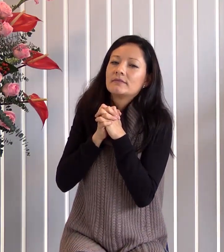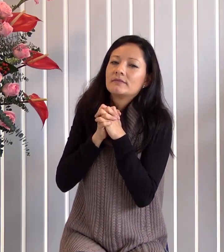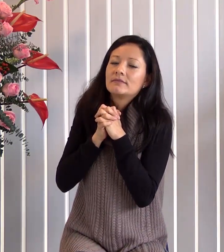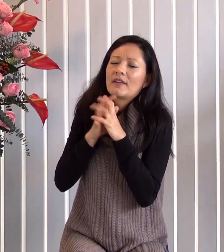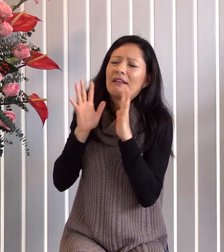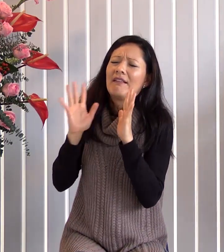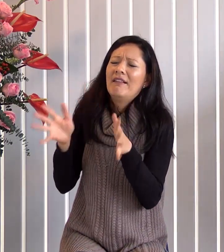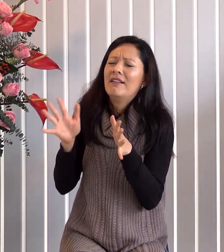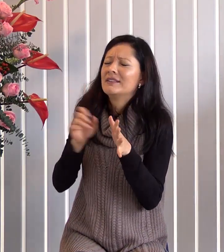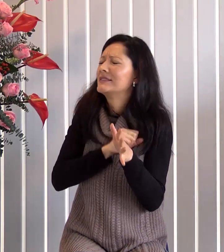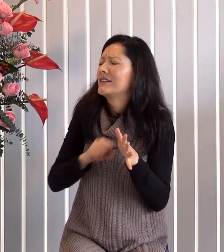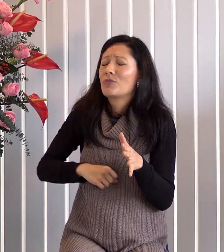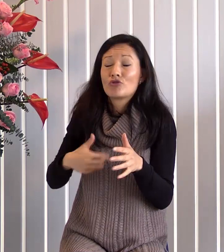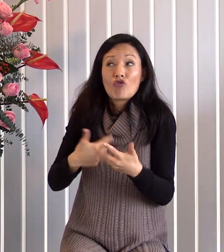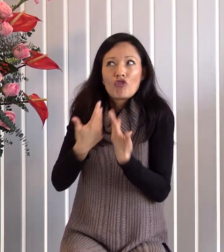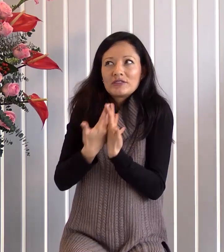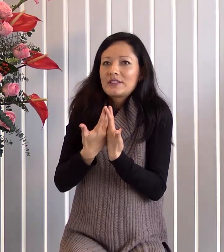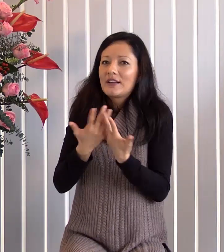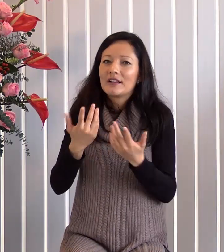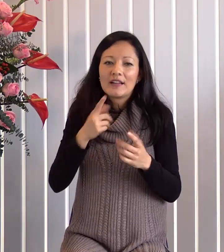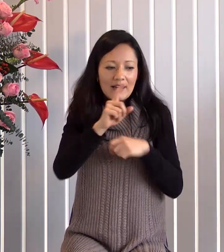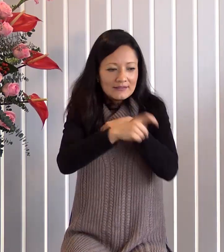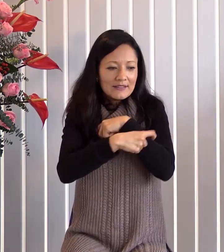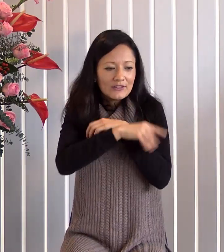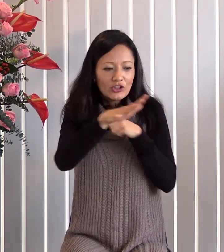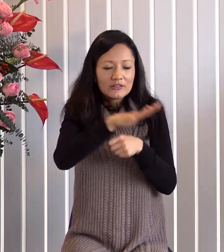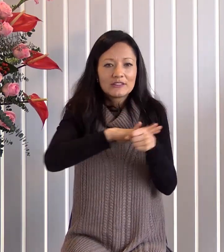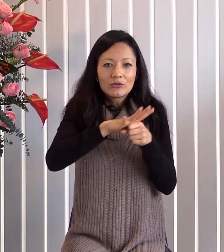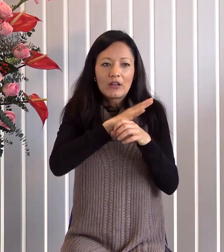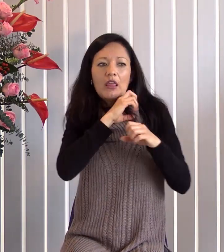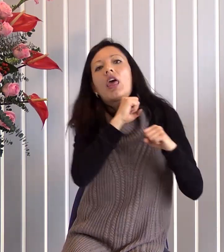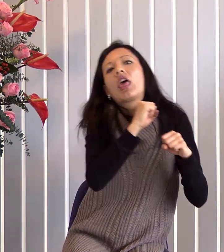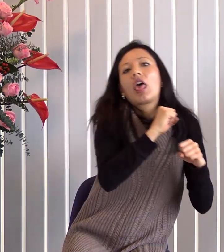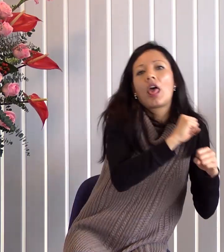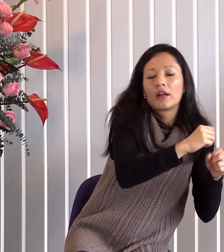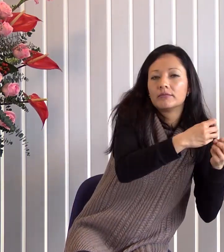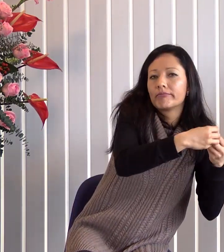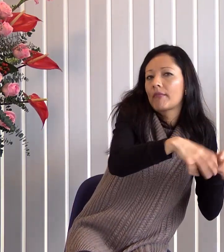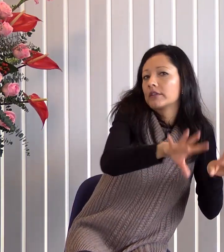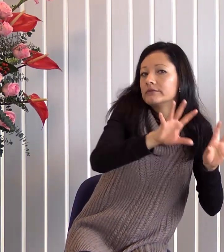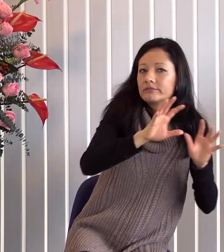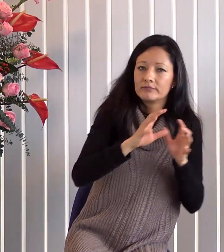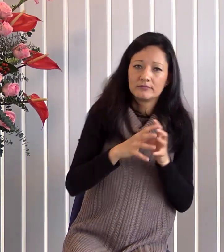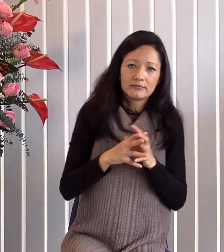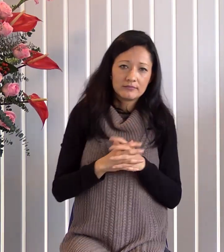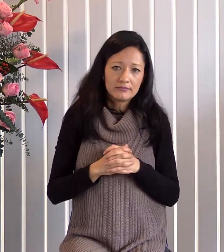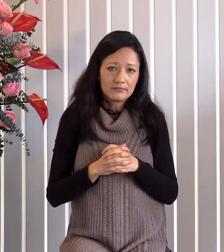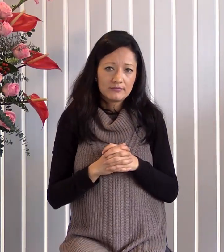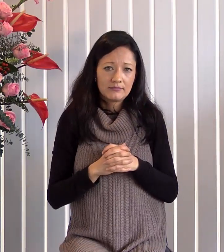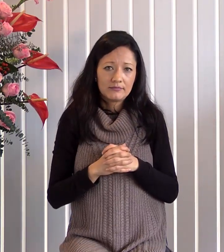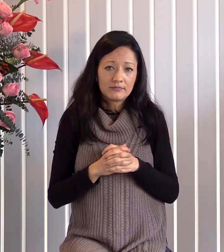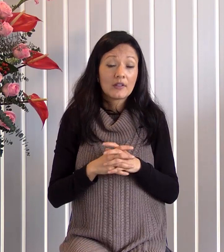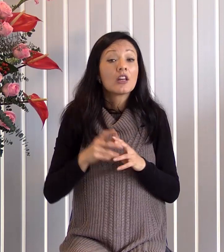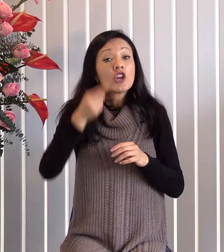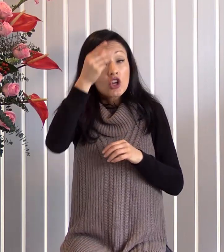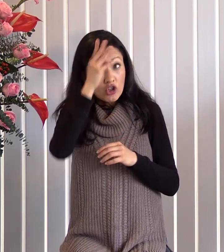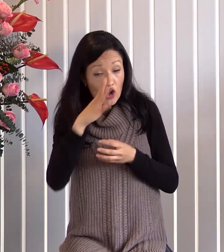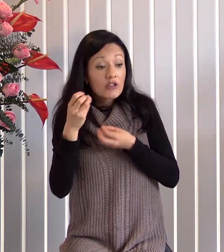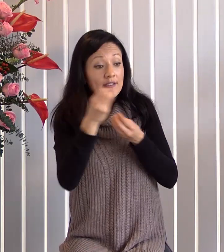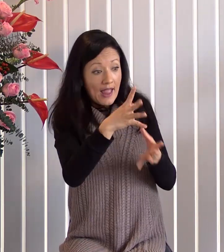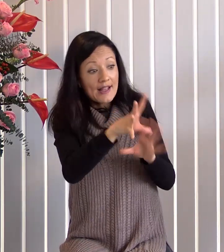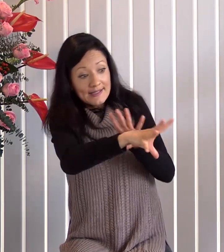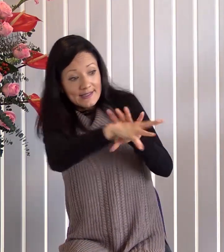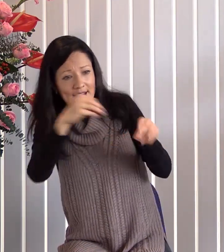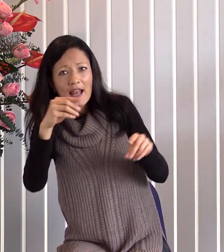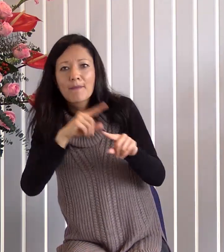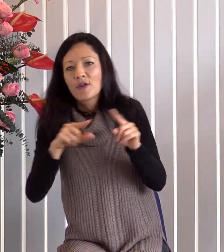Ay, Señor, no, porque no sé si voy a quedar durante. ¿No ve que usted puede quedar durante la prueba? No, Dios le da durante la prueba la salida, pero